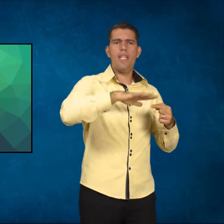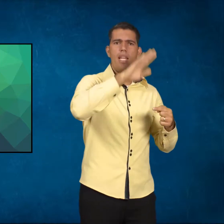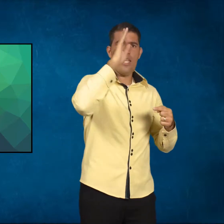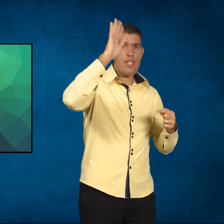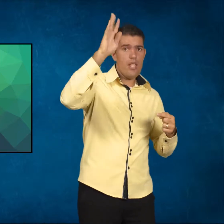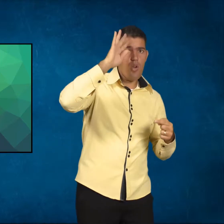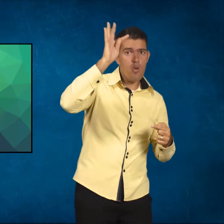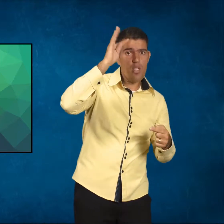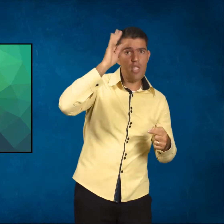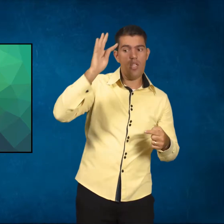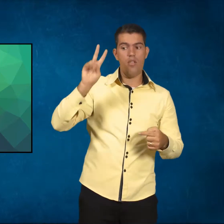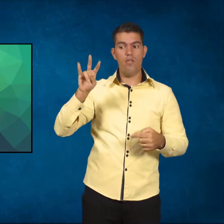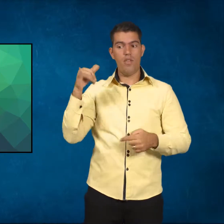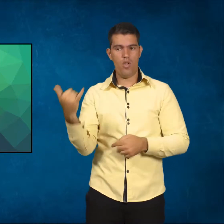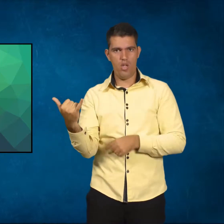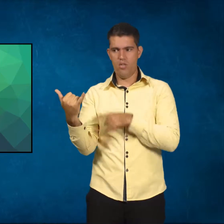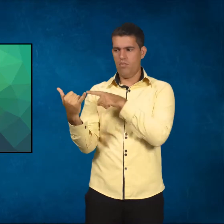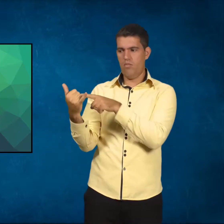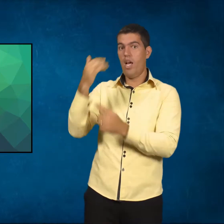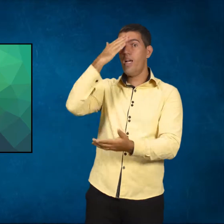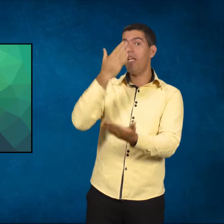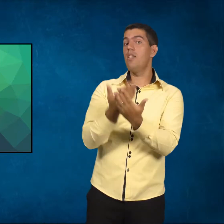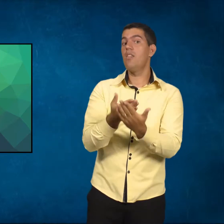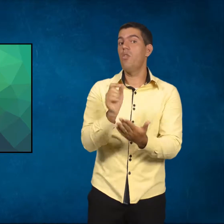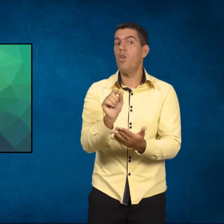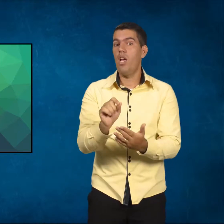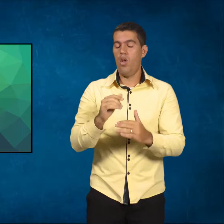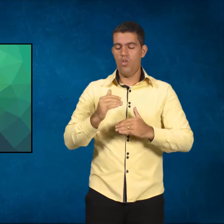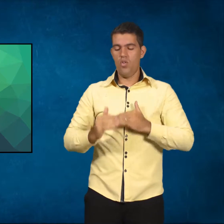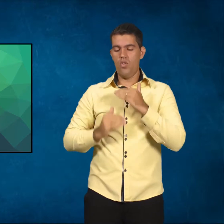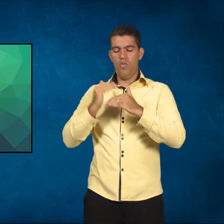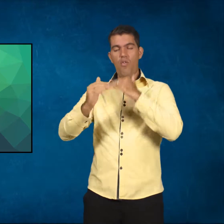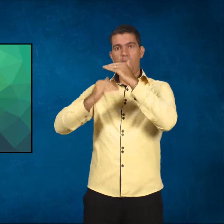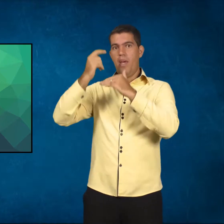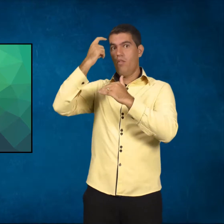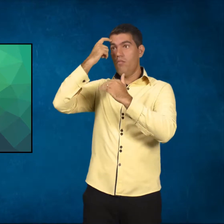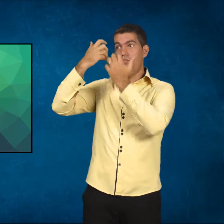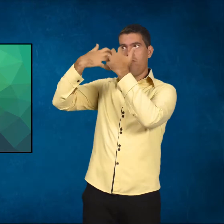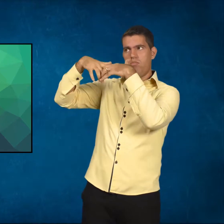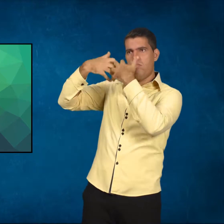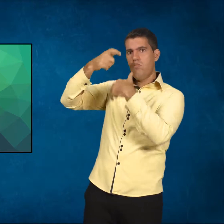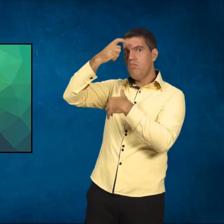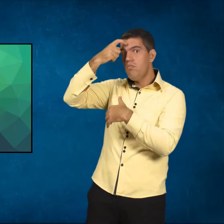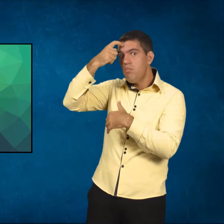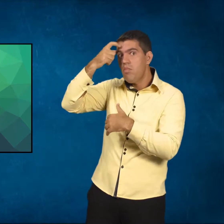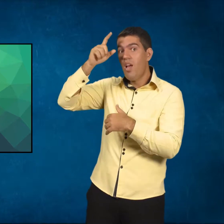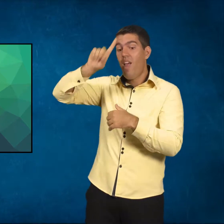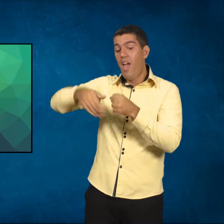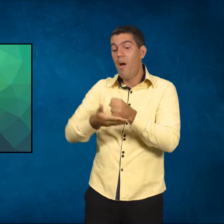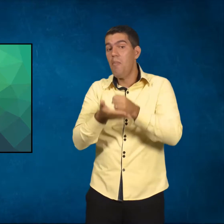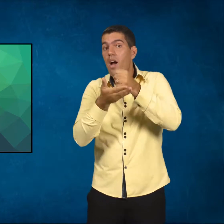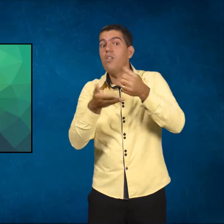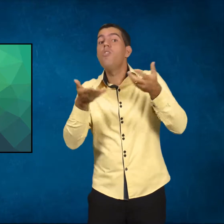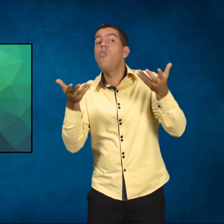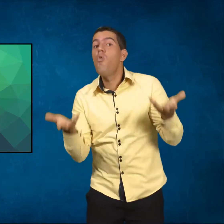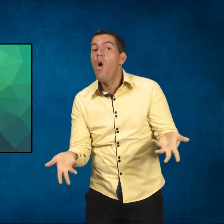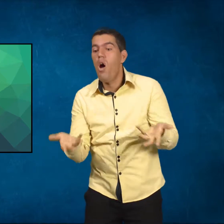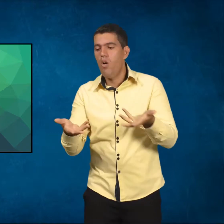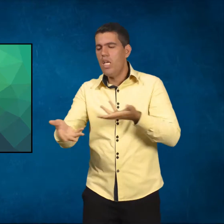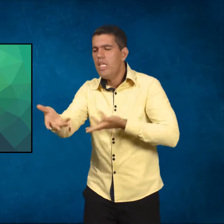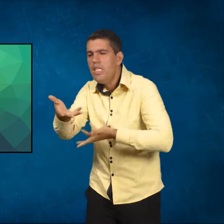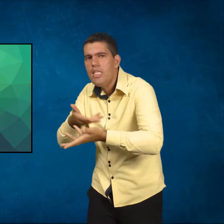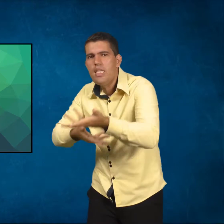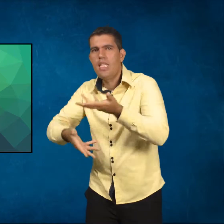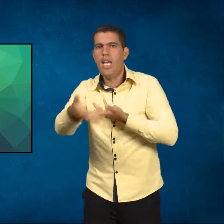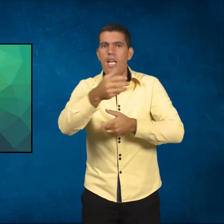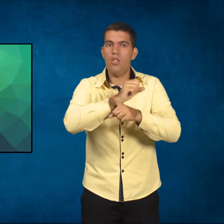Vygotsky? Então, ele acreditava que o desenvolvimento intelectual das crianças se baseava em função das interações sociais